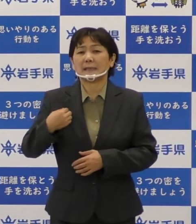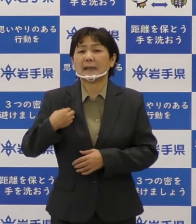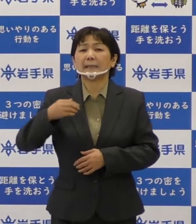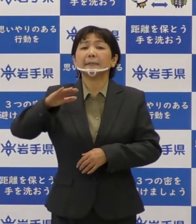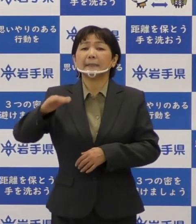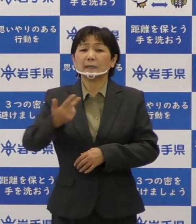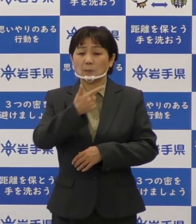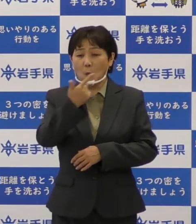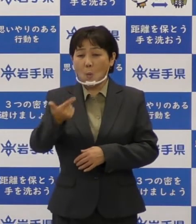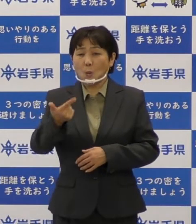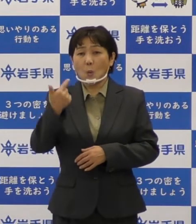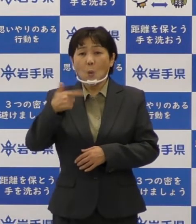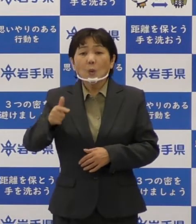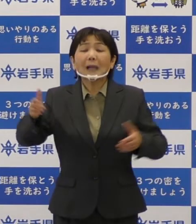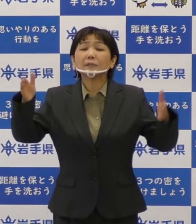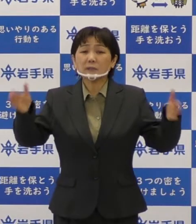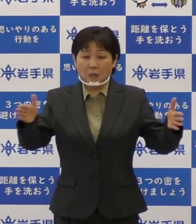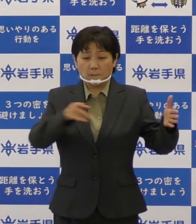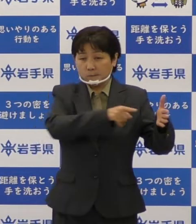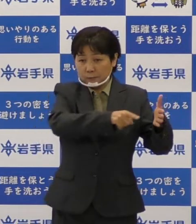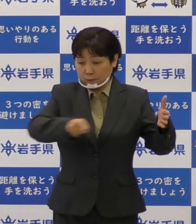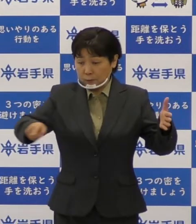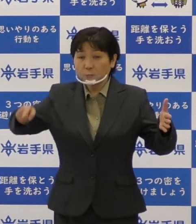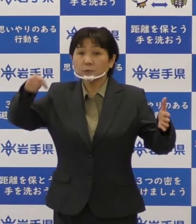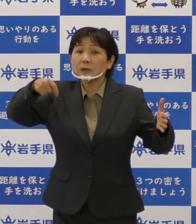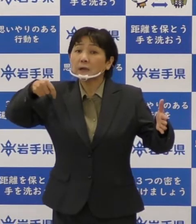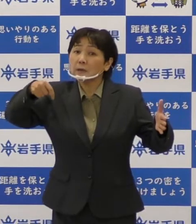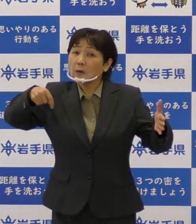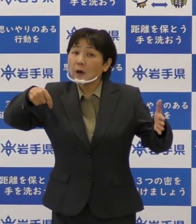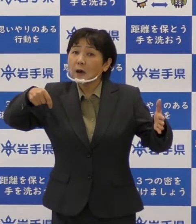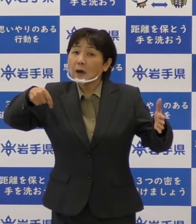ペーンですので、その中では、